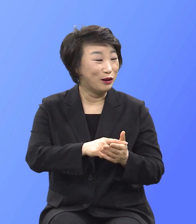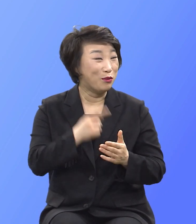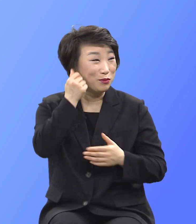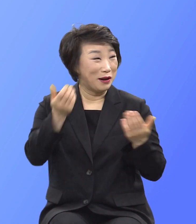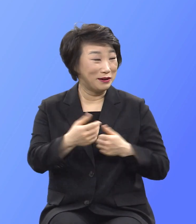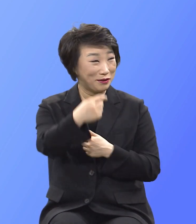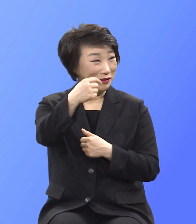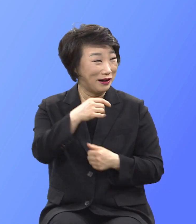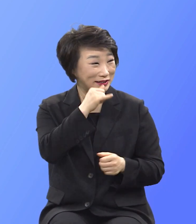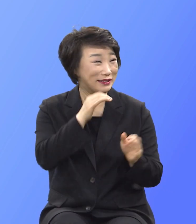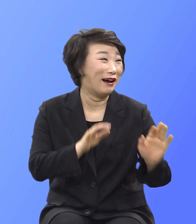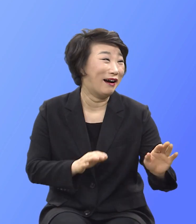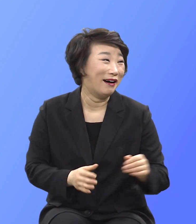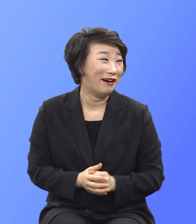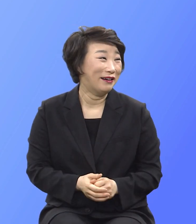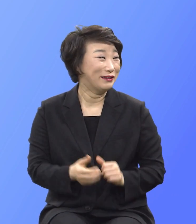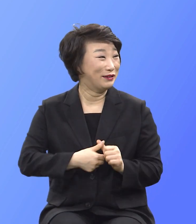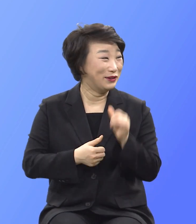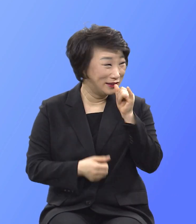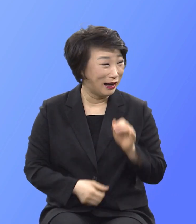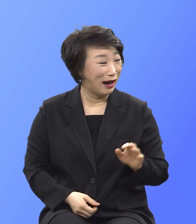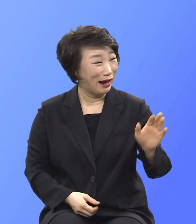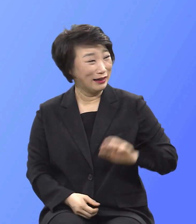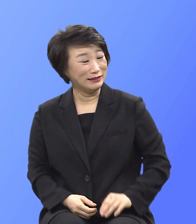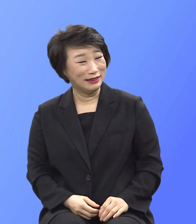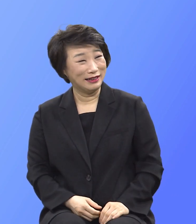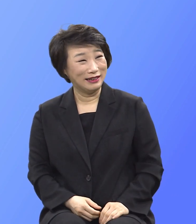하라면서요. 적당히 하라면서요.